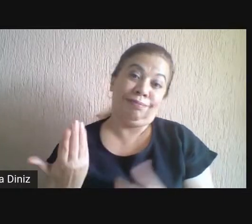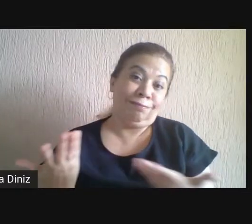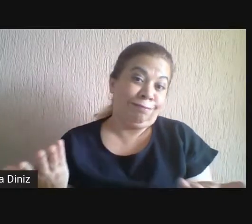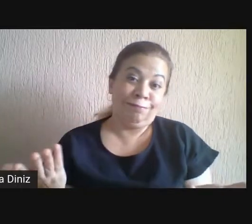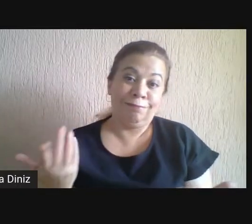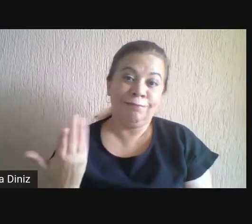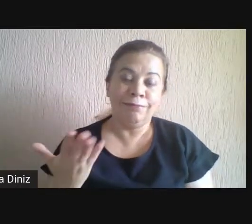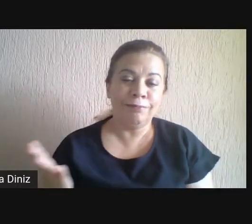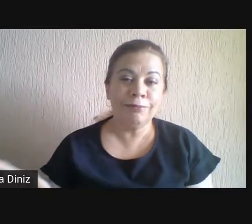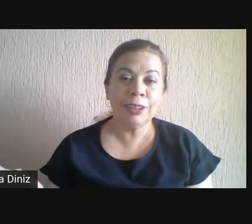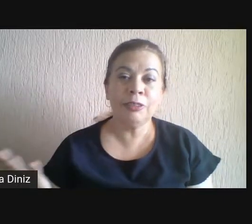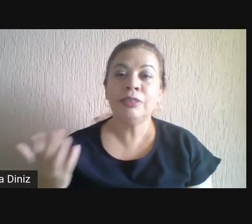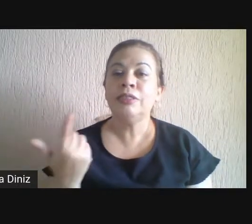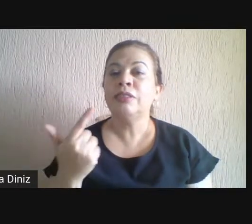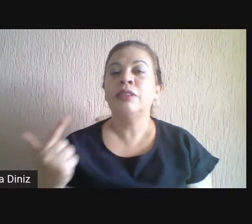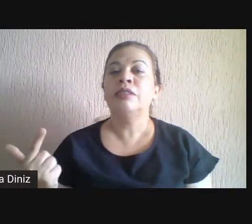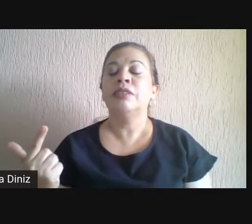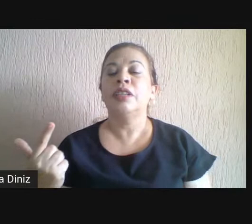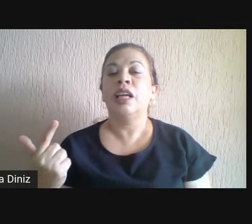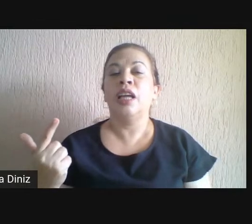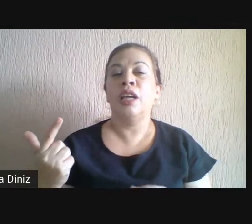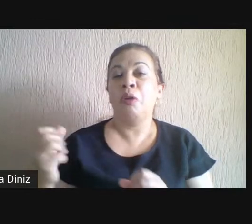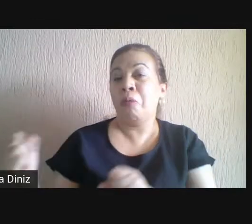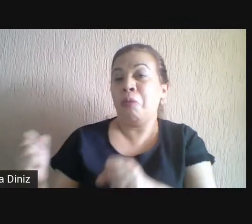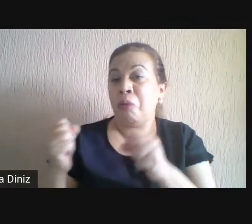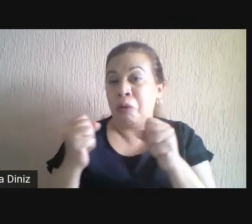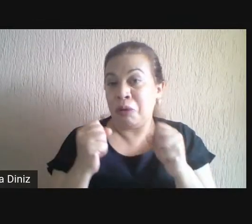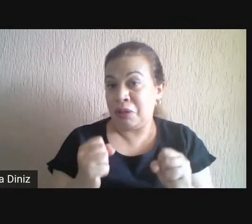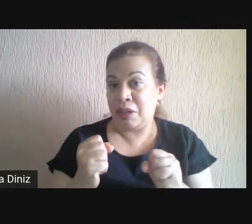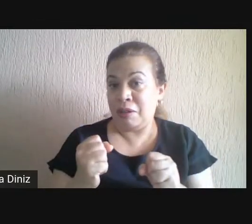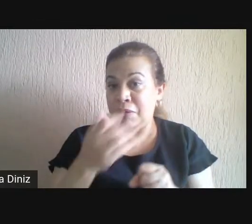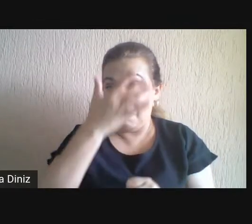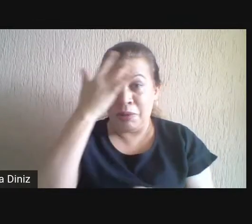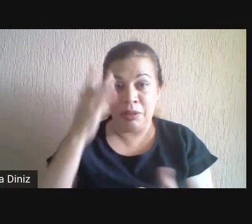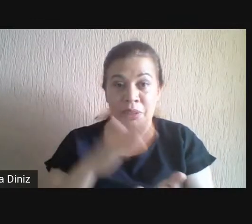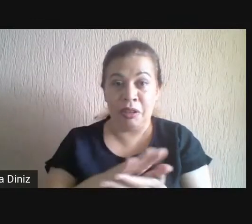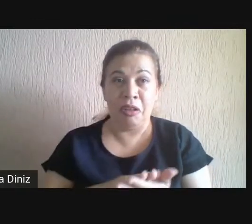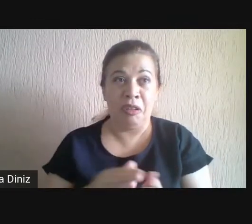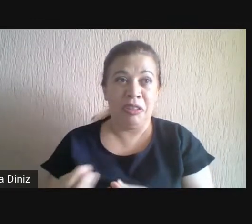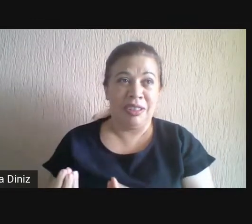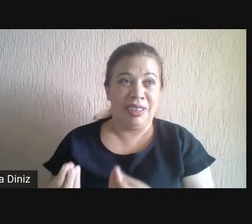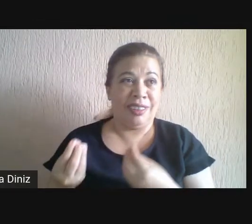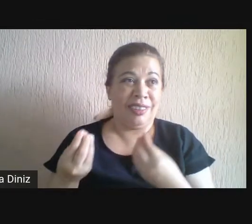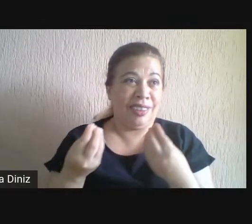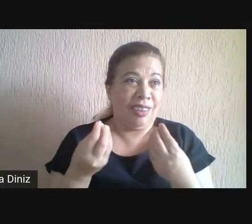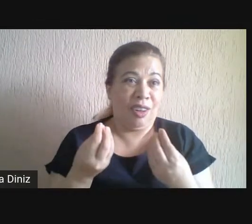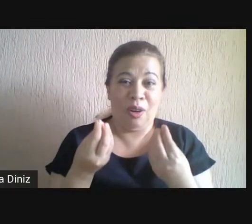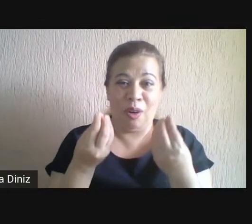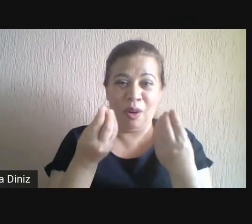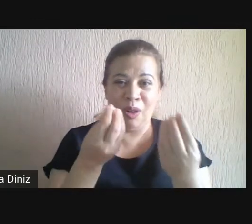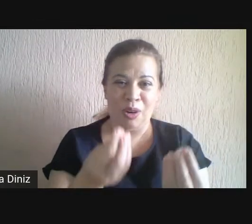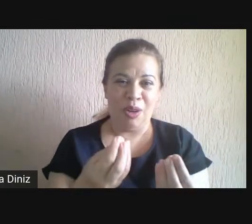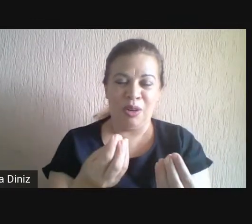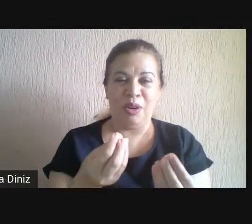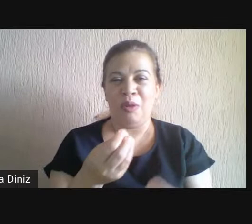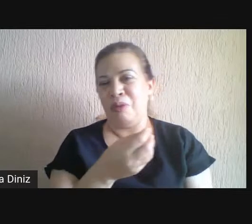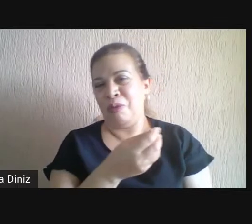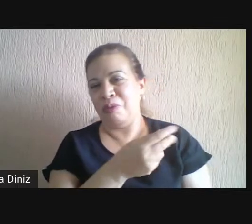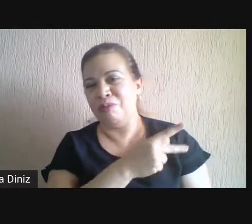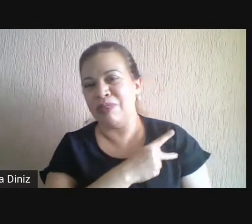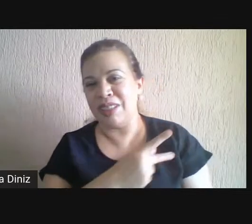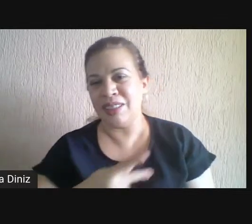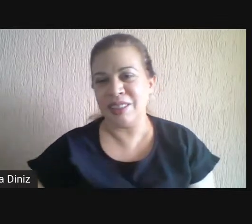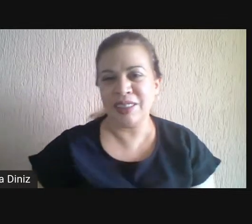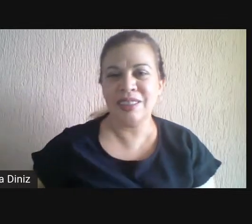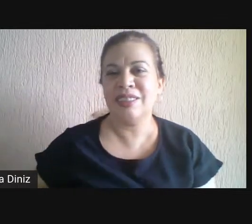ninguém. Como é que tu vai alegar que tu elege um presidente da República, seja quem for, não estou me referindo a ninguém em particular, mas tu